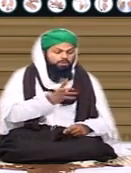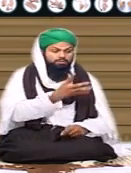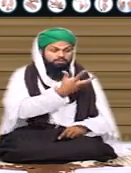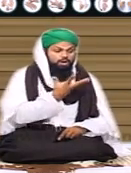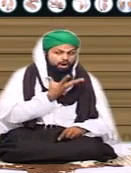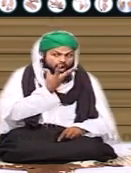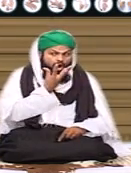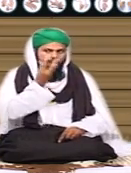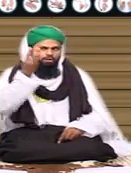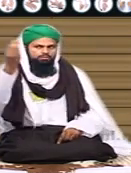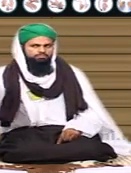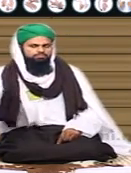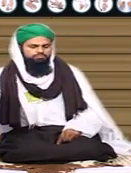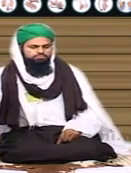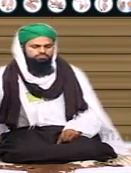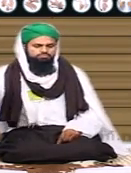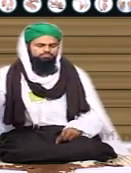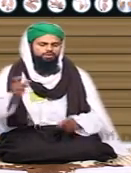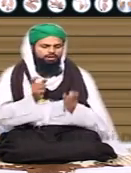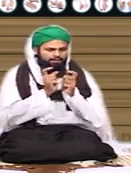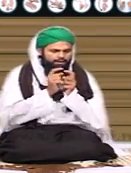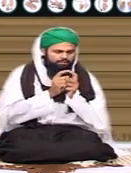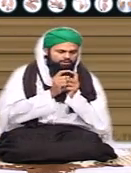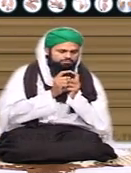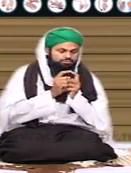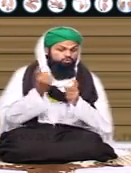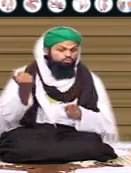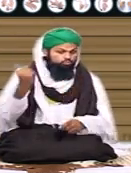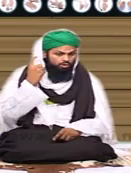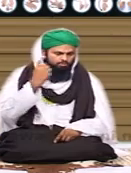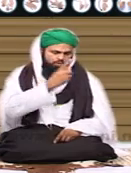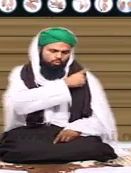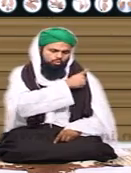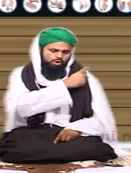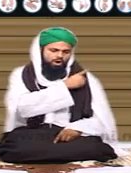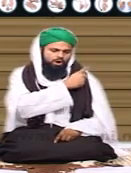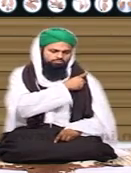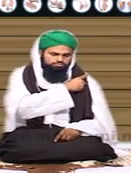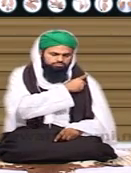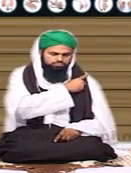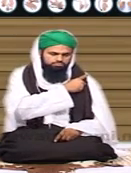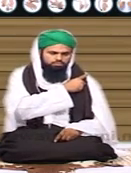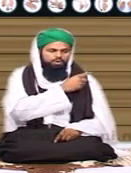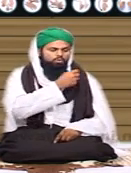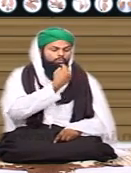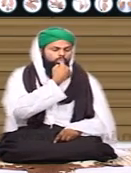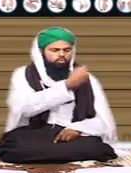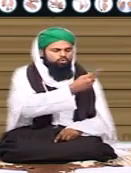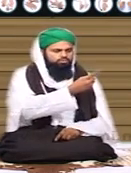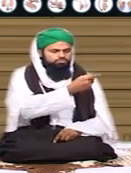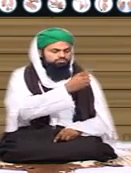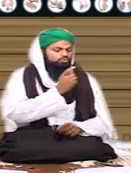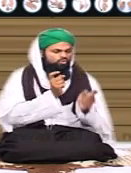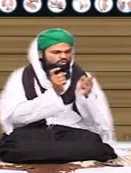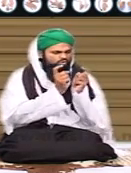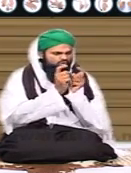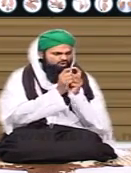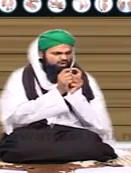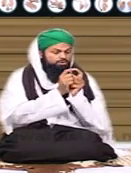جہاں کرنا گناہ ہے، سننا بھی ویسا ہی گناہ ہے. غیبت کو سننا بھی گناہ ہے. یا تو اس کو روک دے،